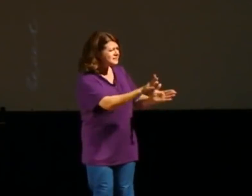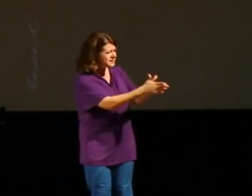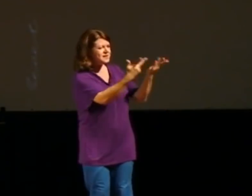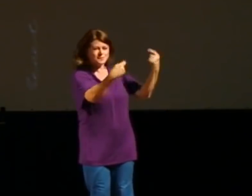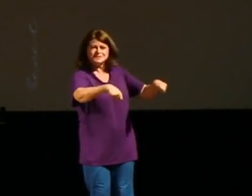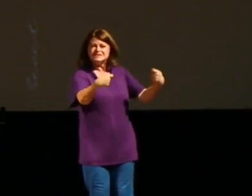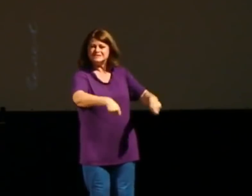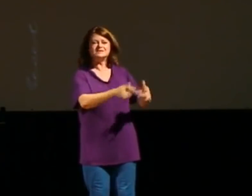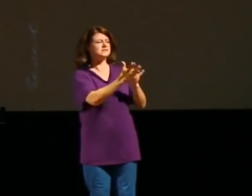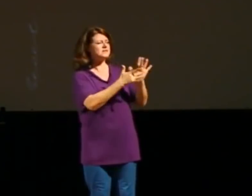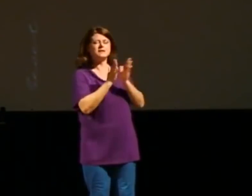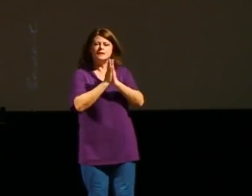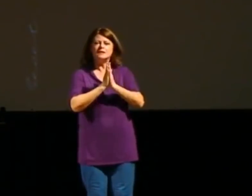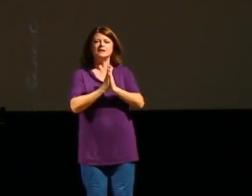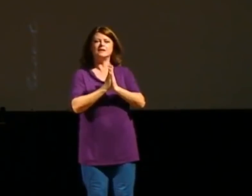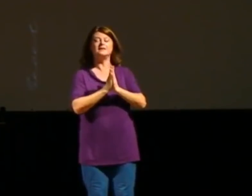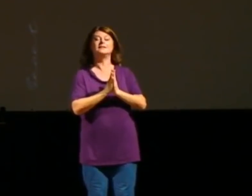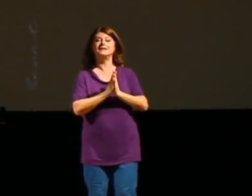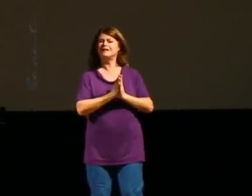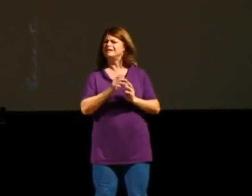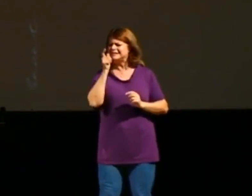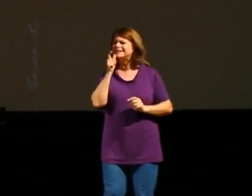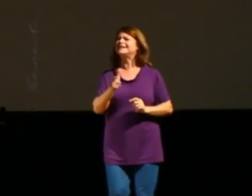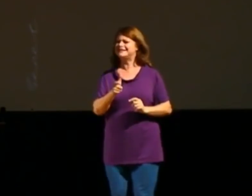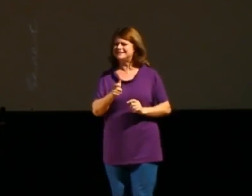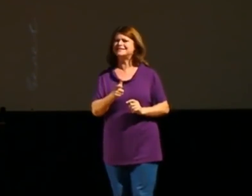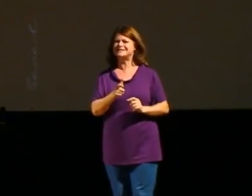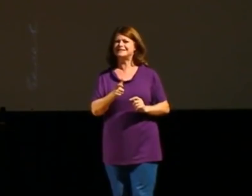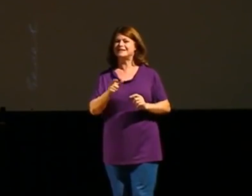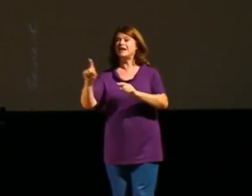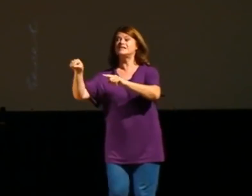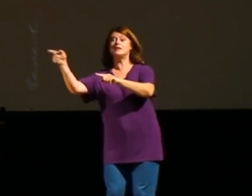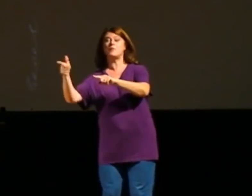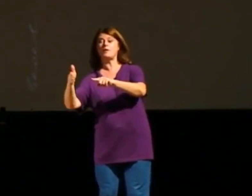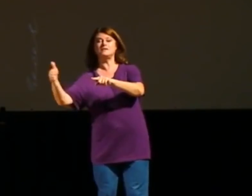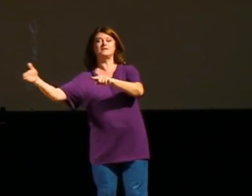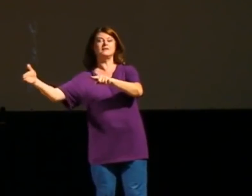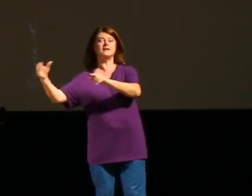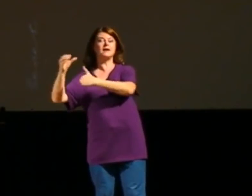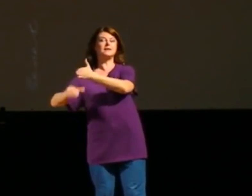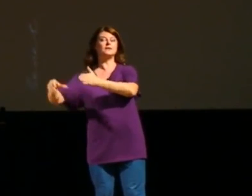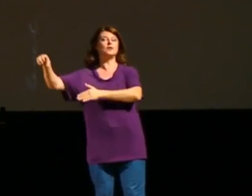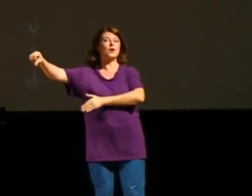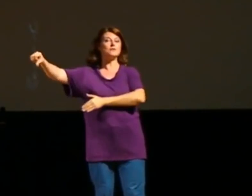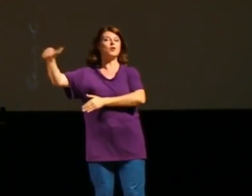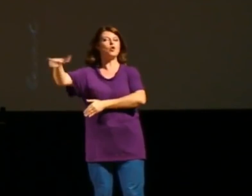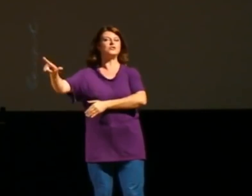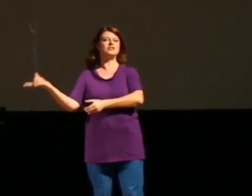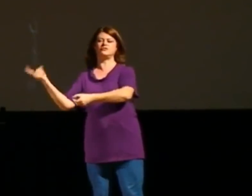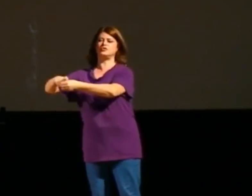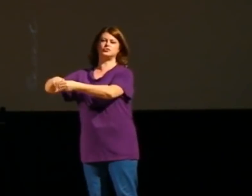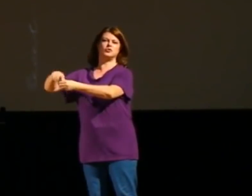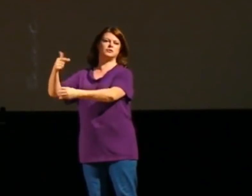E o interessante é que, 2 capítulos adiante, no capítulo 9 vai acontecer a mesma coisa. Incredulidade. Um